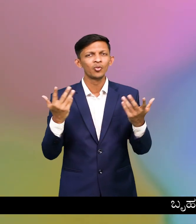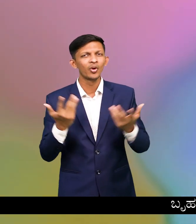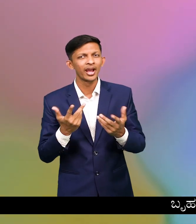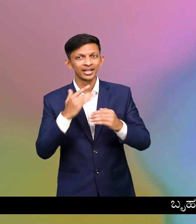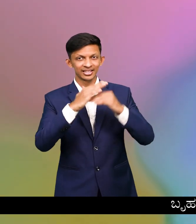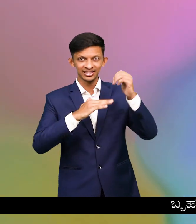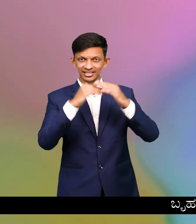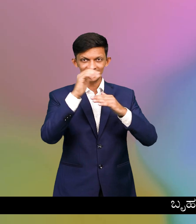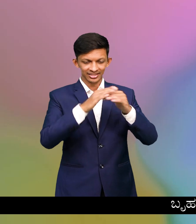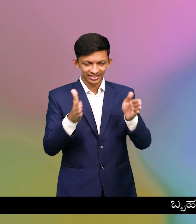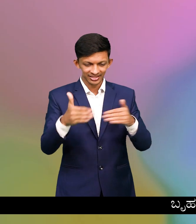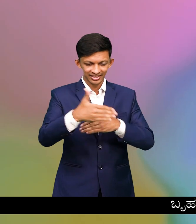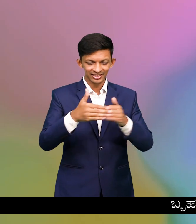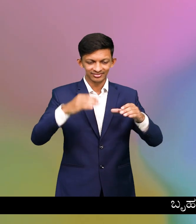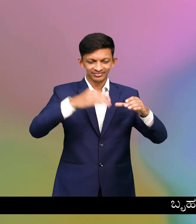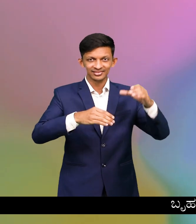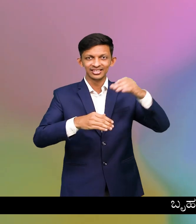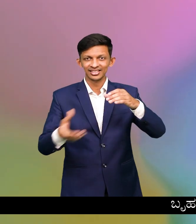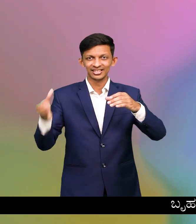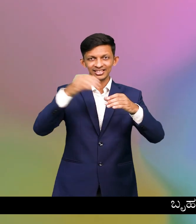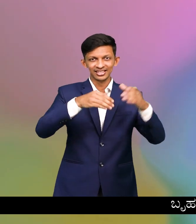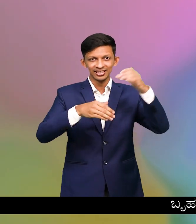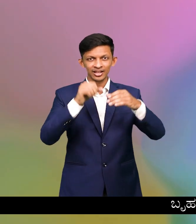ಬೃಹತ್ ಕಟ್ಟಡದ ಬಿಲ್ಡಿಂಗ್ ಬ್ಲಾಕ್ ಯಾವುದು?